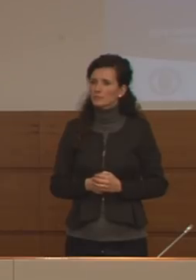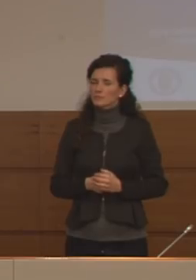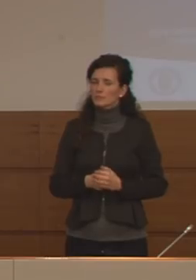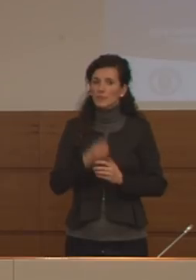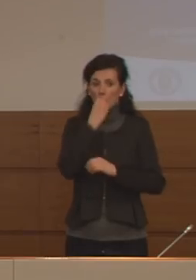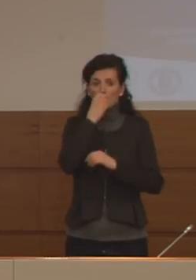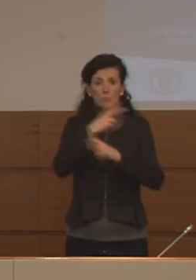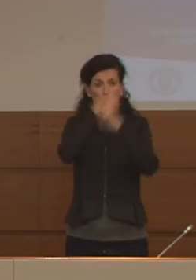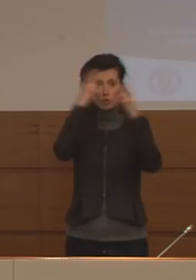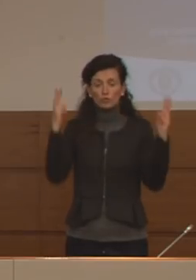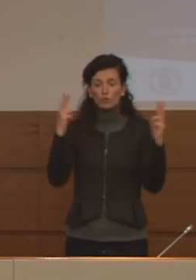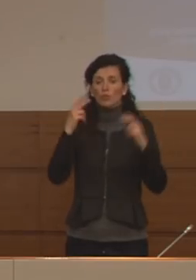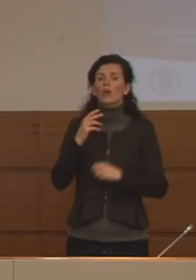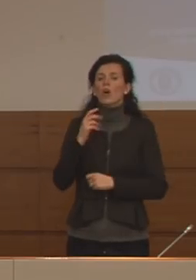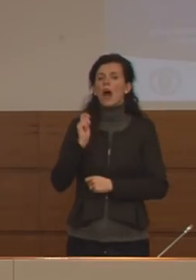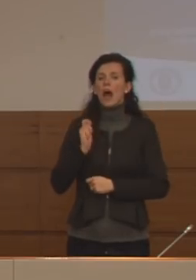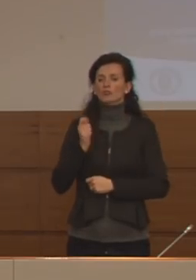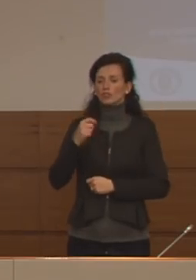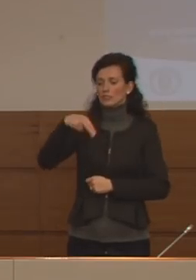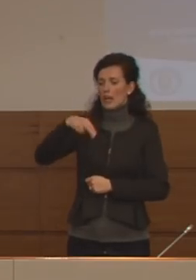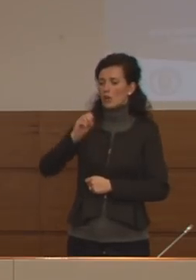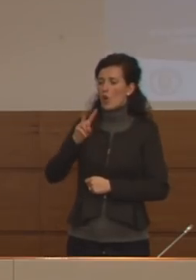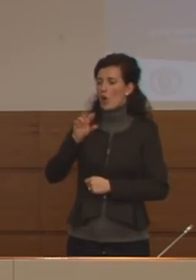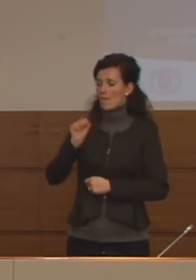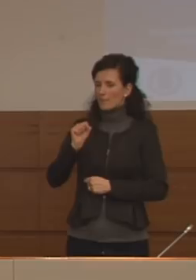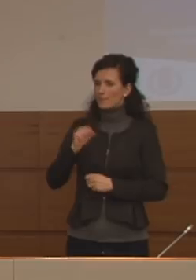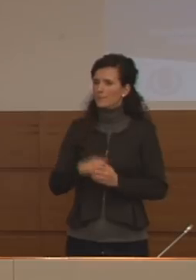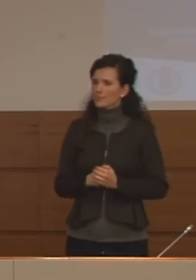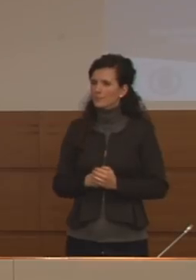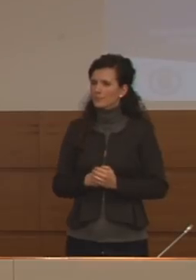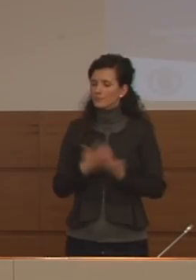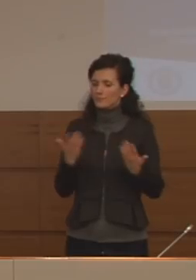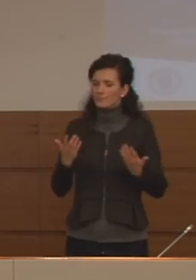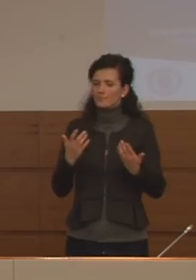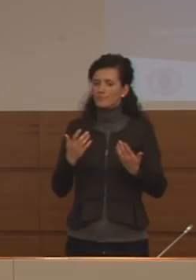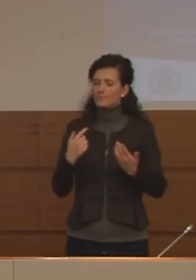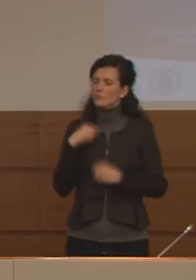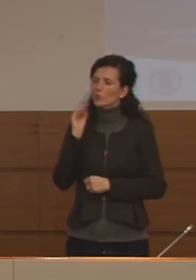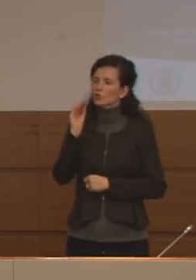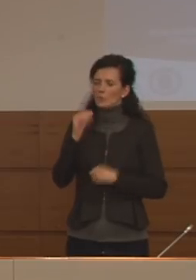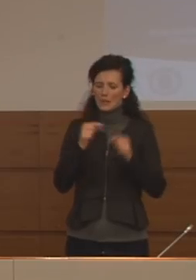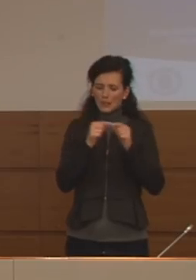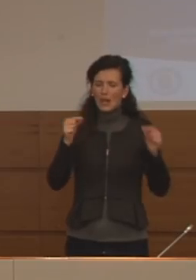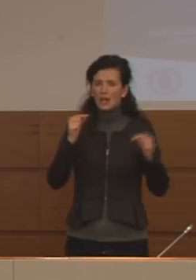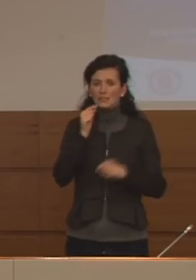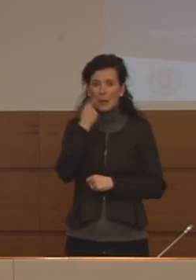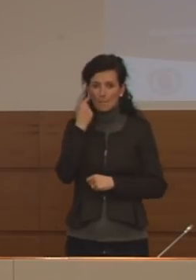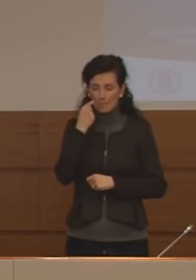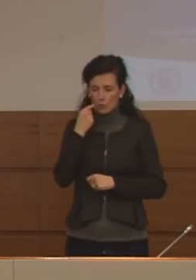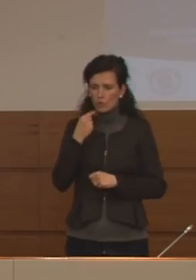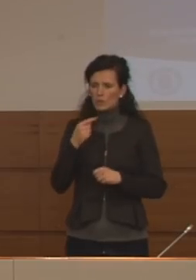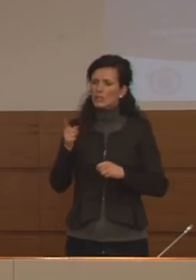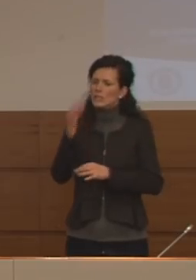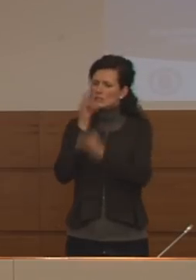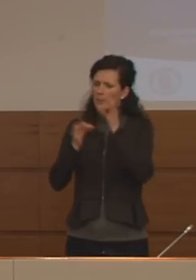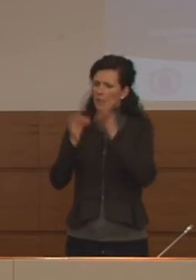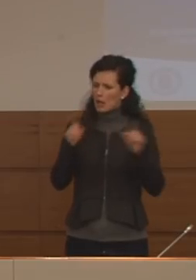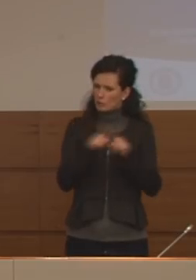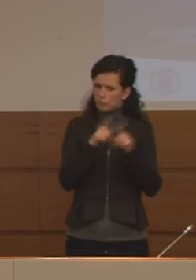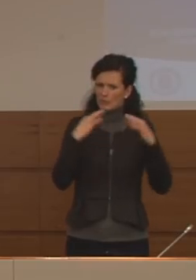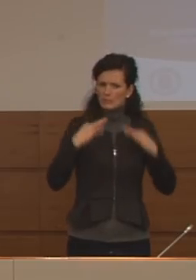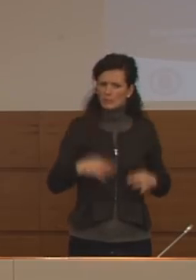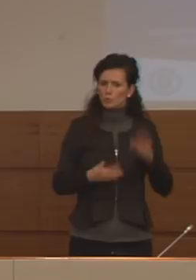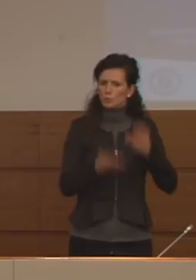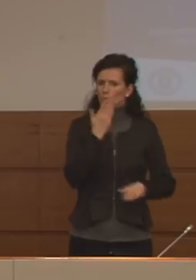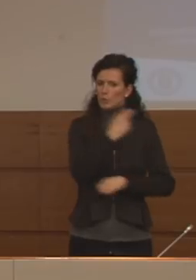buongiorno giuliano bormioli agenzia nova io vorrei tornare sul tema dei tamponi perché lei ci ha spiegato sia lei che l'istituto superiore sanità cioè de